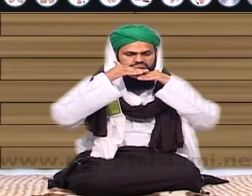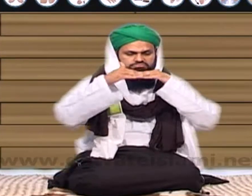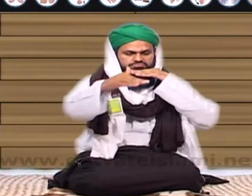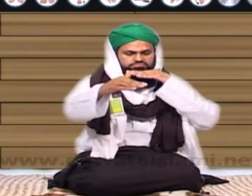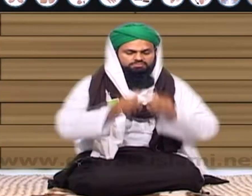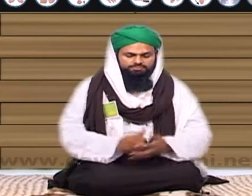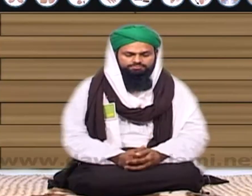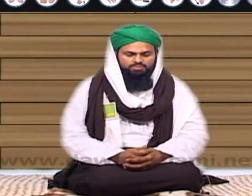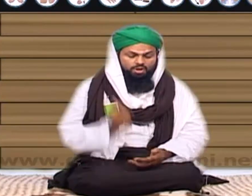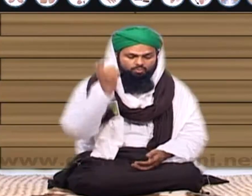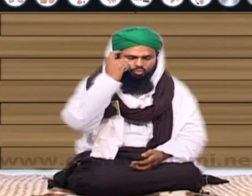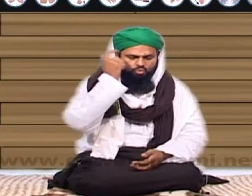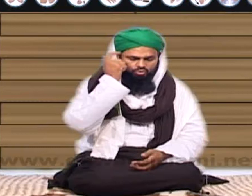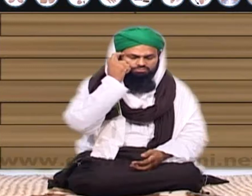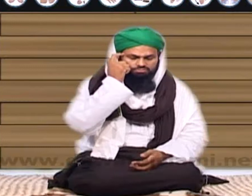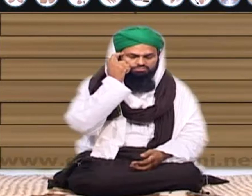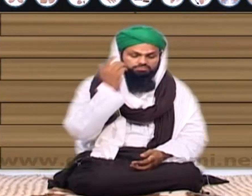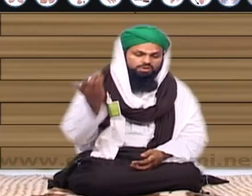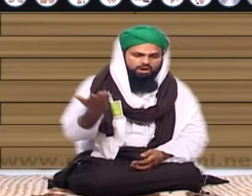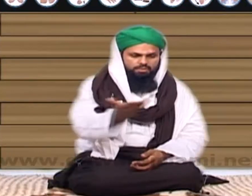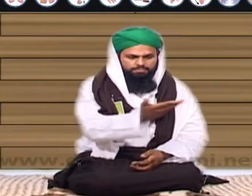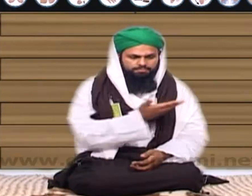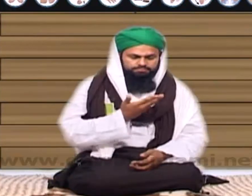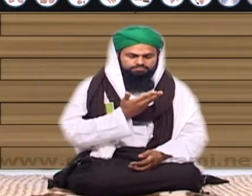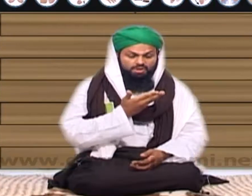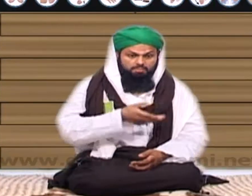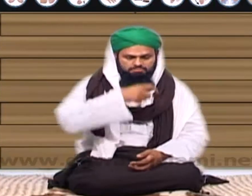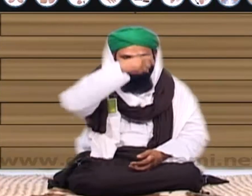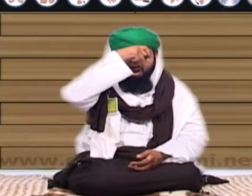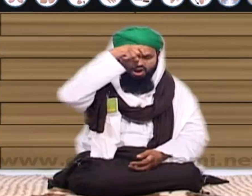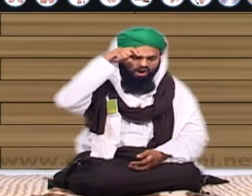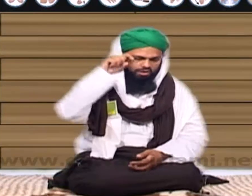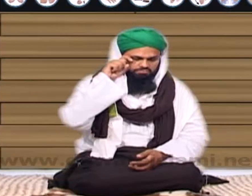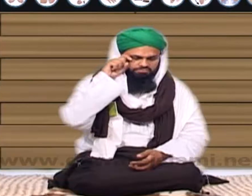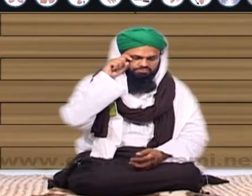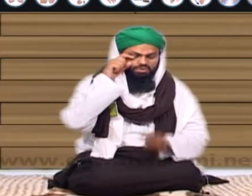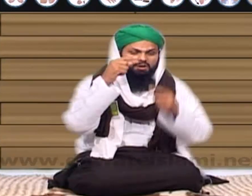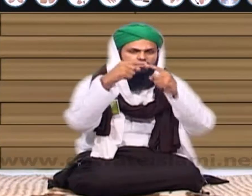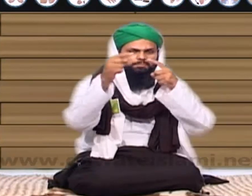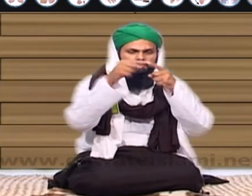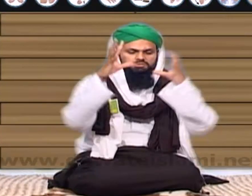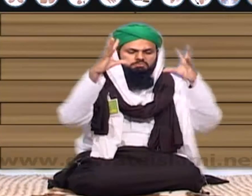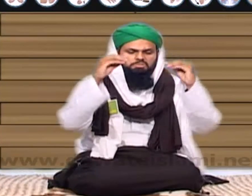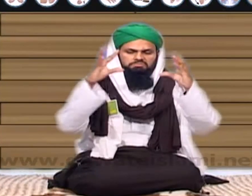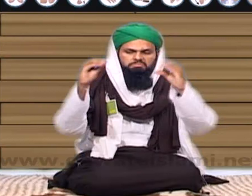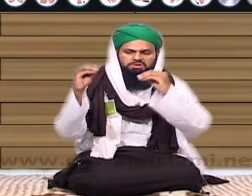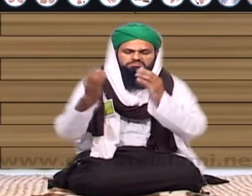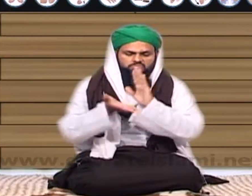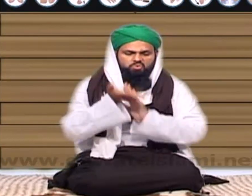سائے. تو پیارے اسلامی بھائیوں ذرا غور کیجیے, آپ سوچئے آج کل گرمی کا موسم,